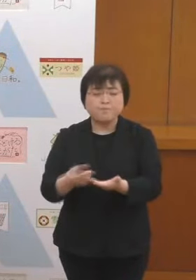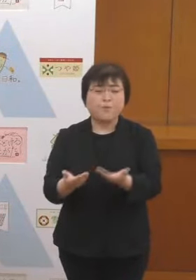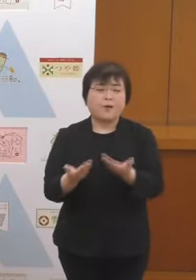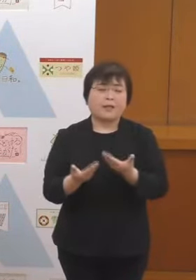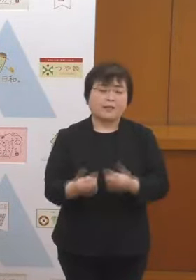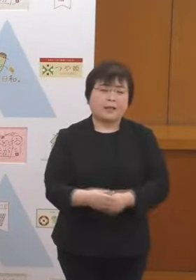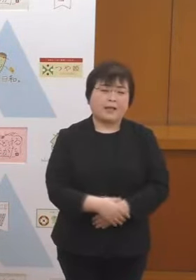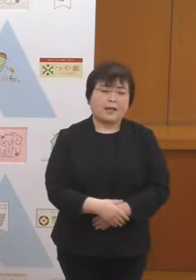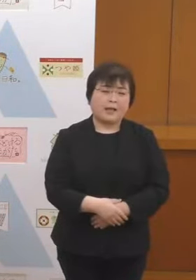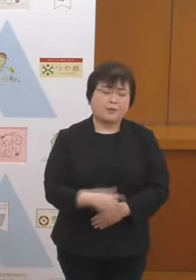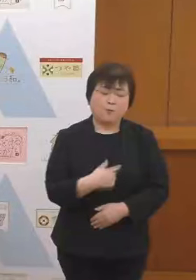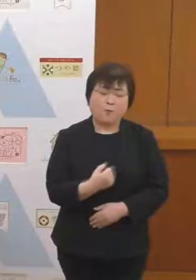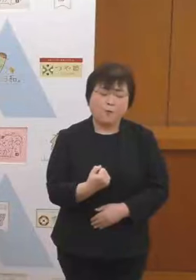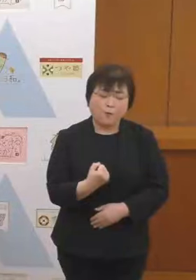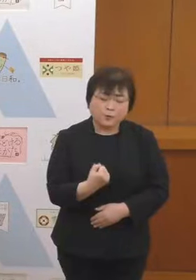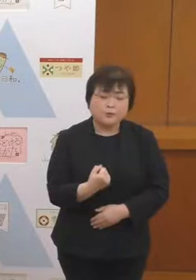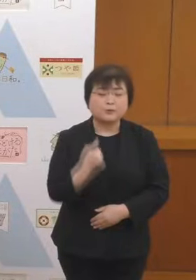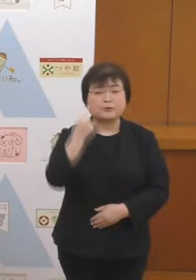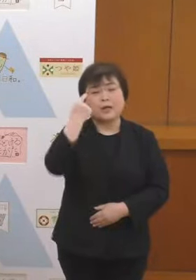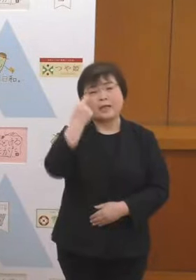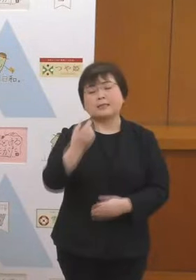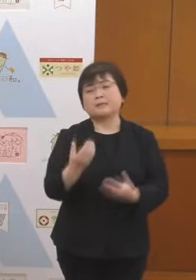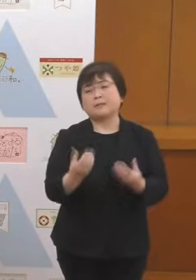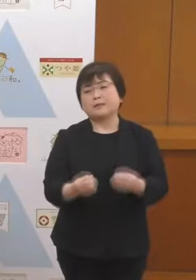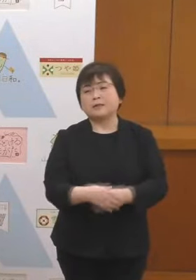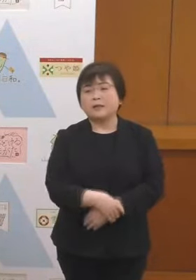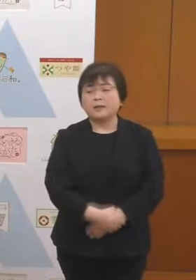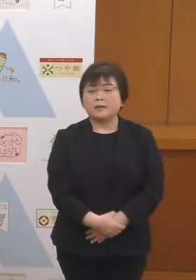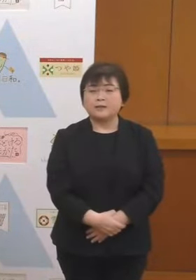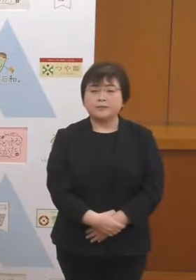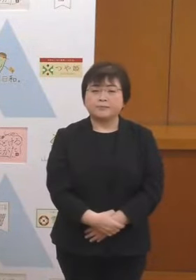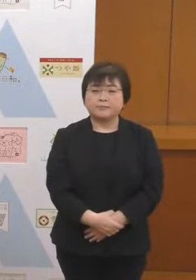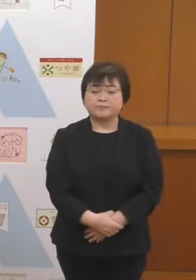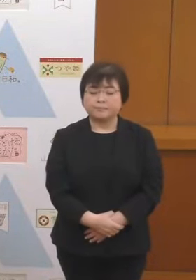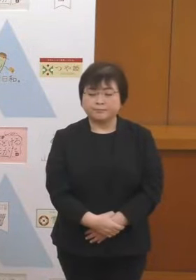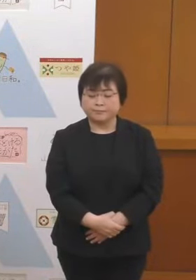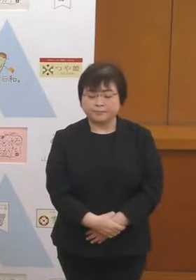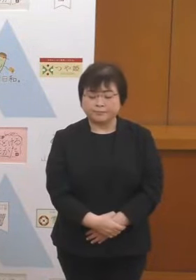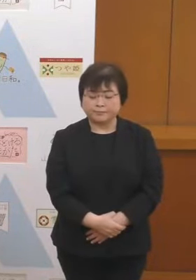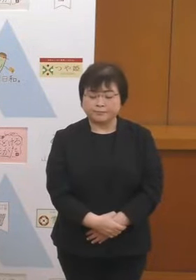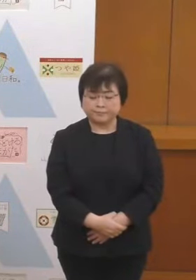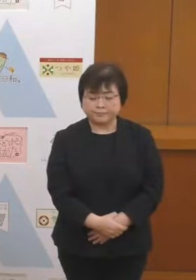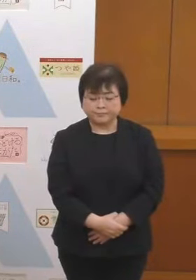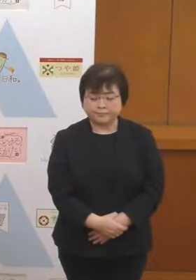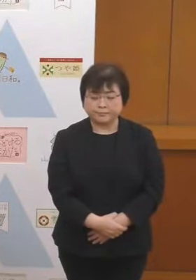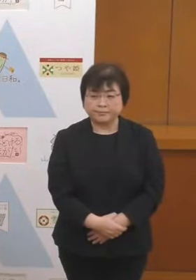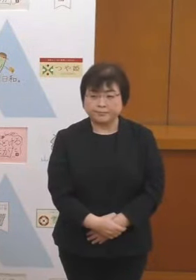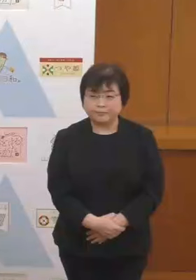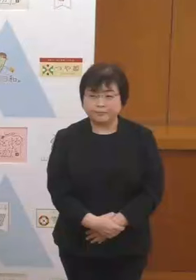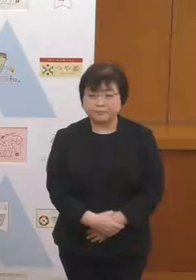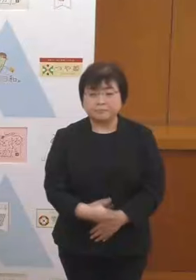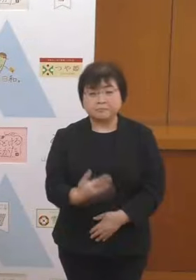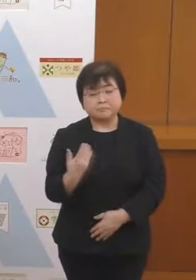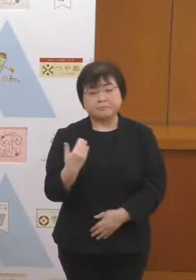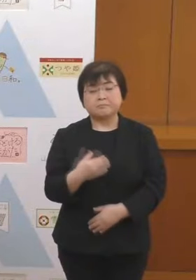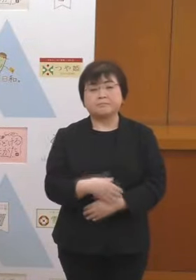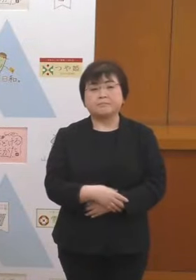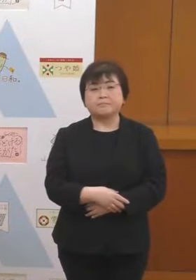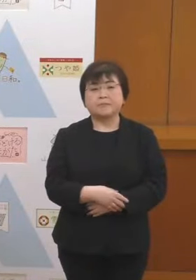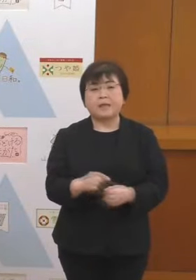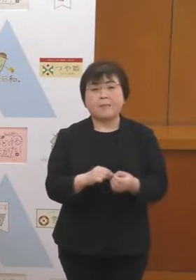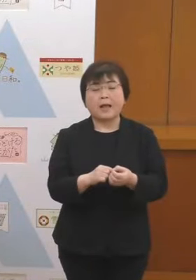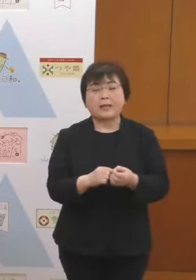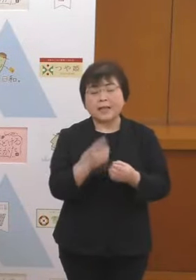て大変心強く感じてきたところでありますえまこれまでも申し上げております通り